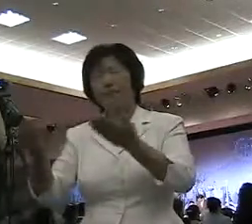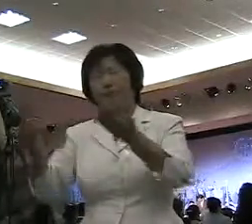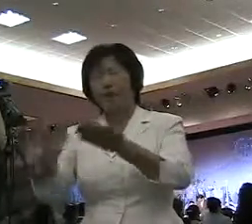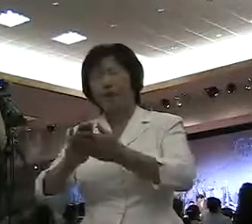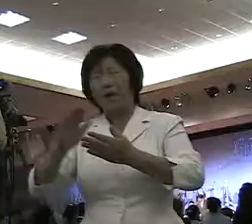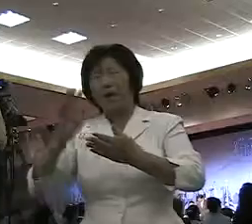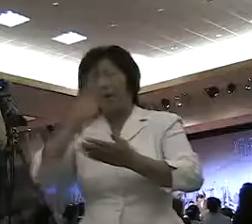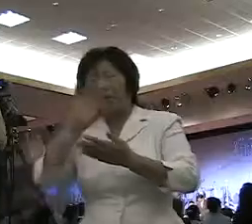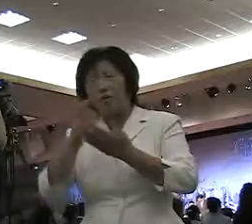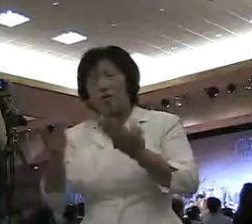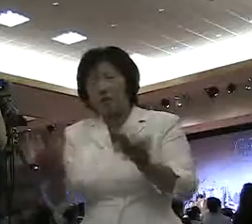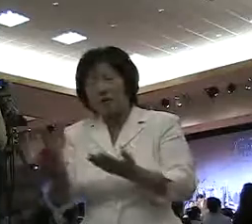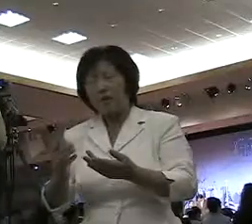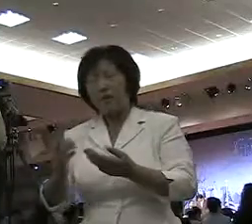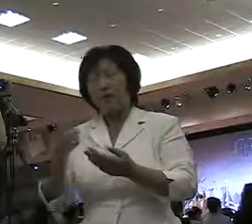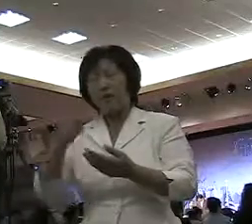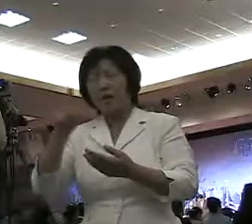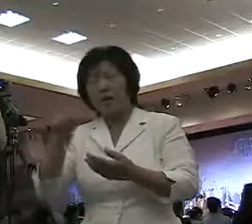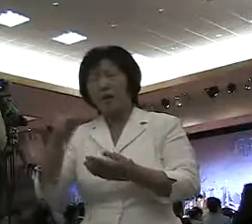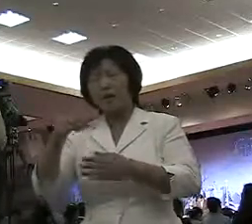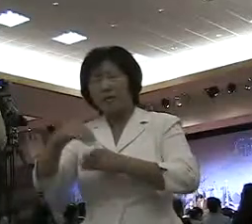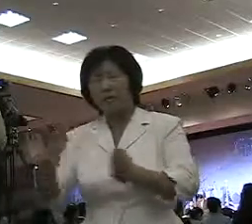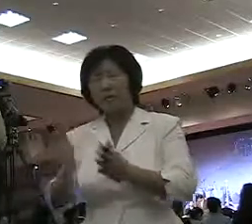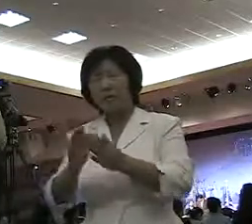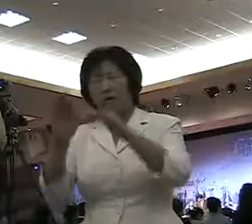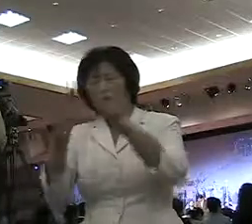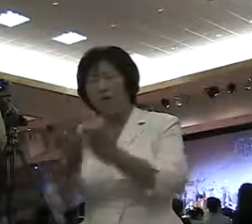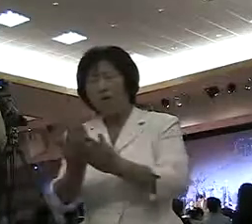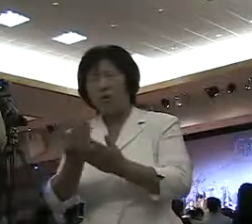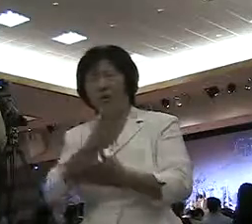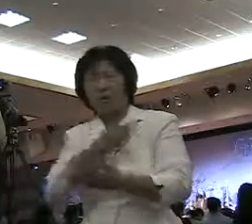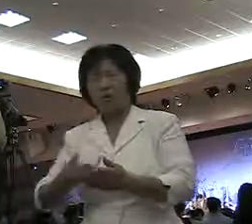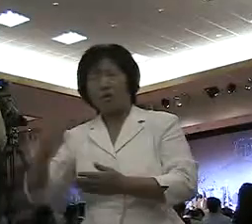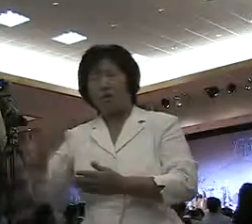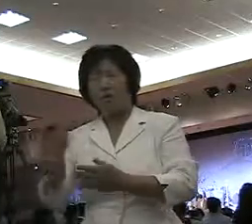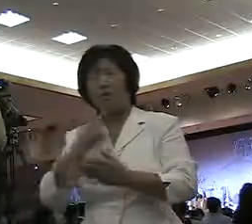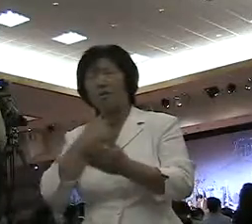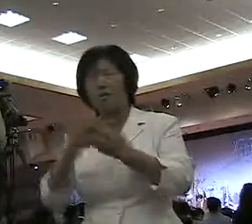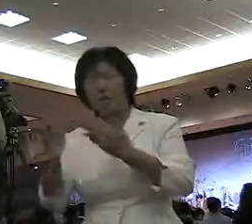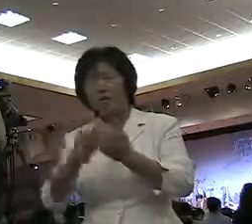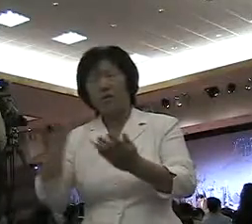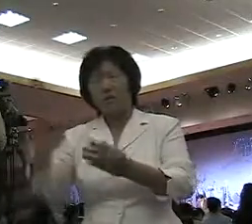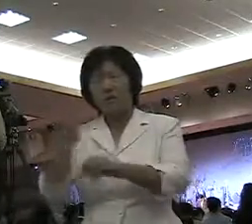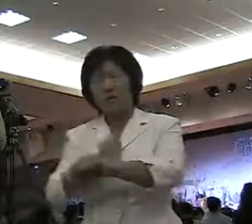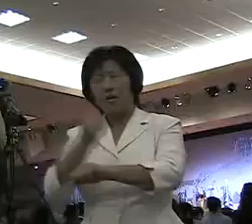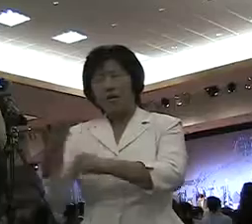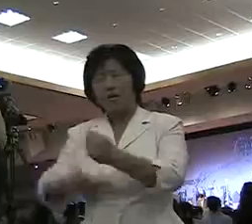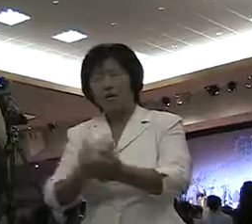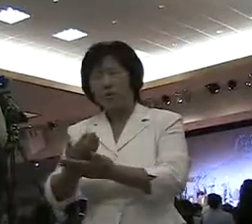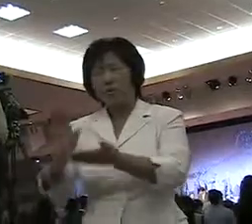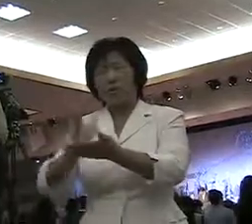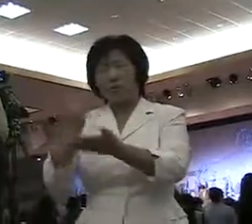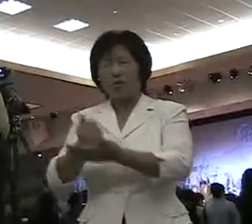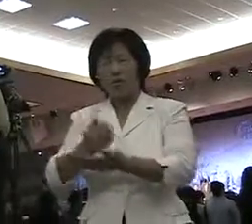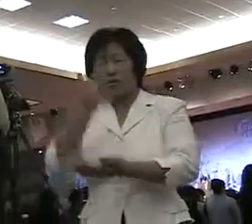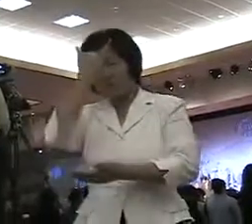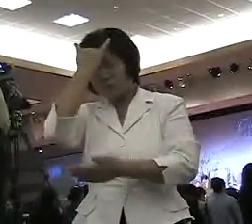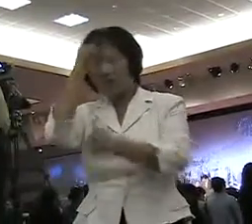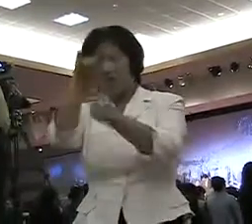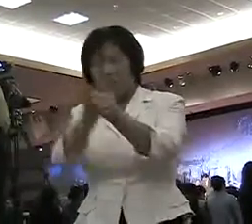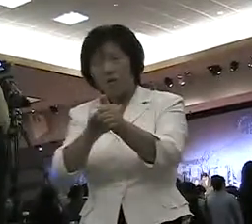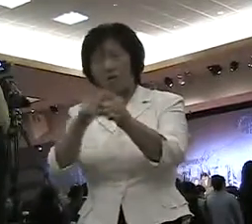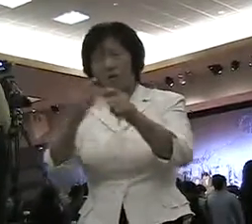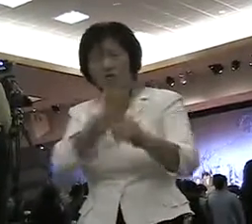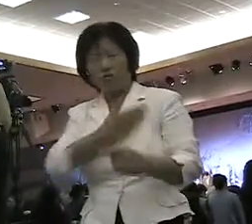훈련사역과 다락방을 통하여 주님의 백성들이 온전한 제자가 되는 은혜를 체험하게 하여 주시옵소서. 그리스도의 충성스러운 제자가